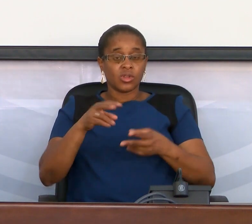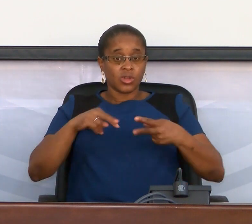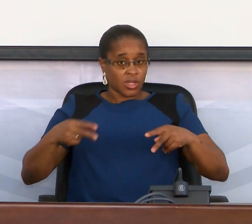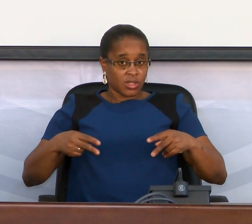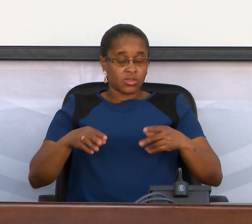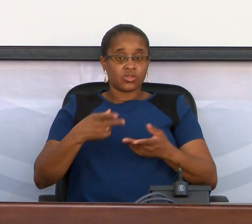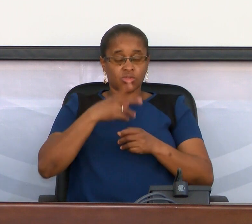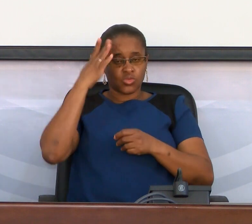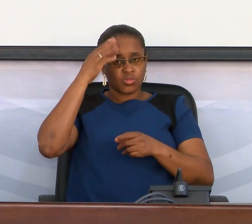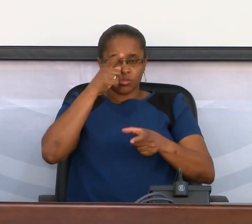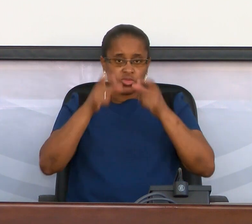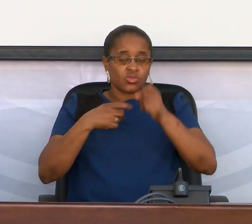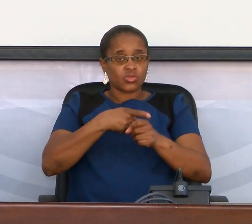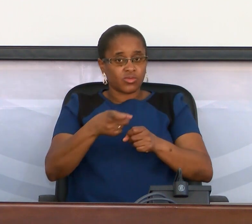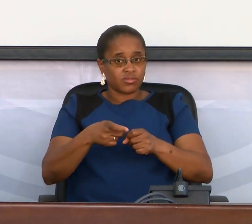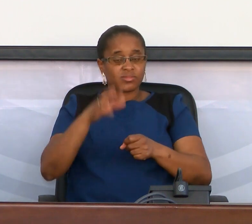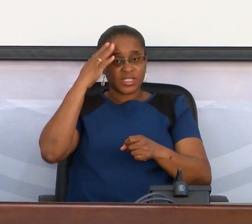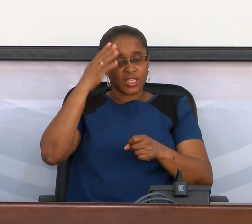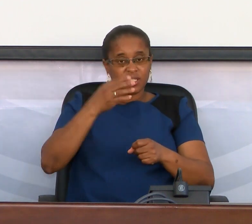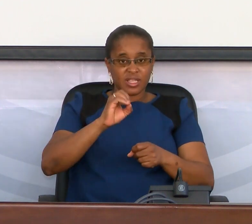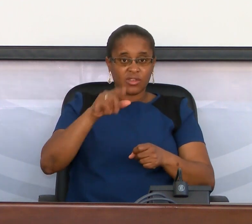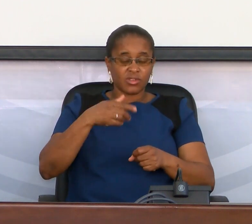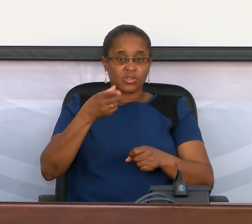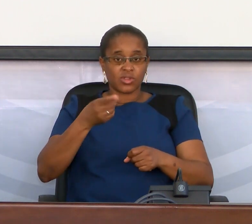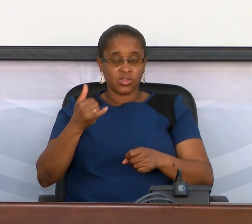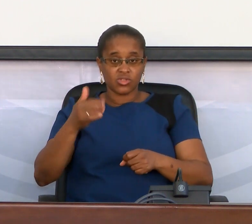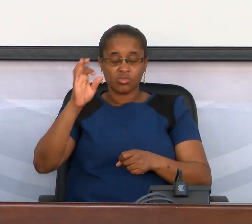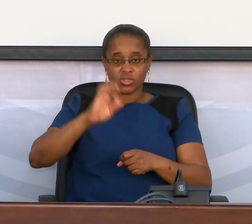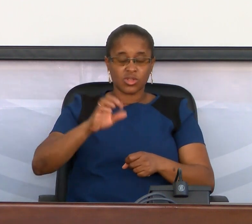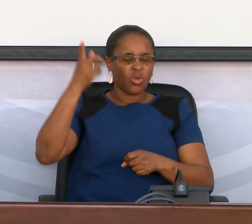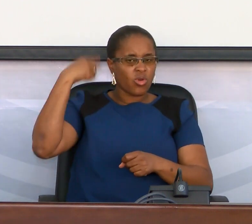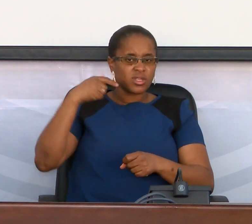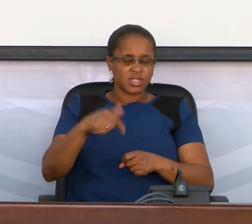letalidade global está em 0,92%, ontem estava em